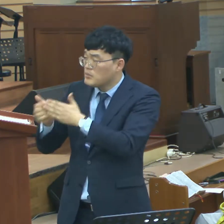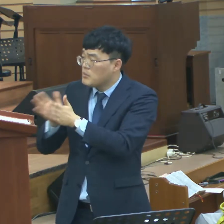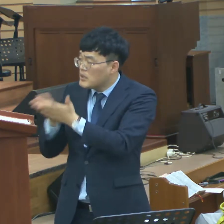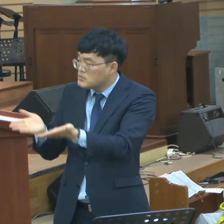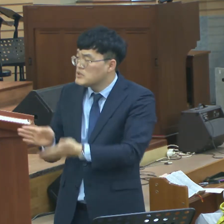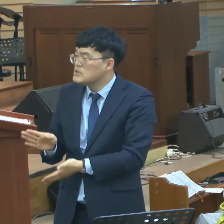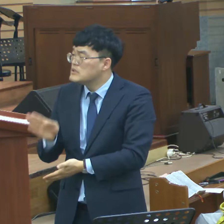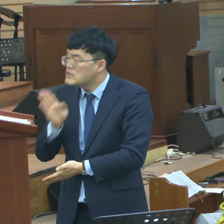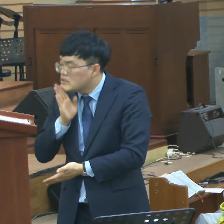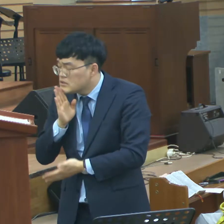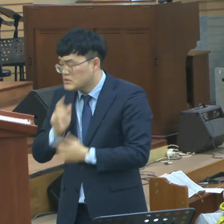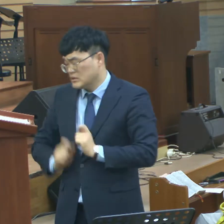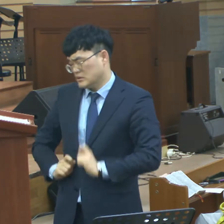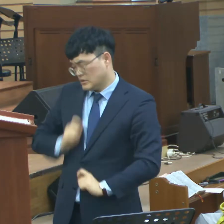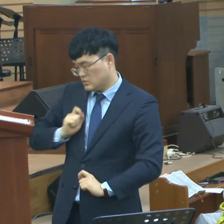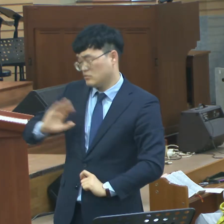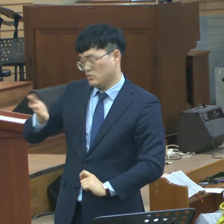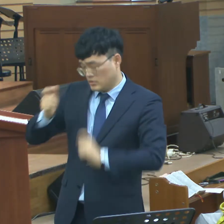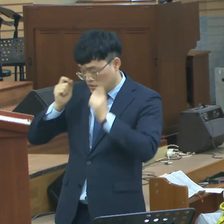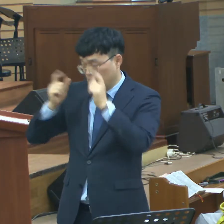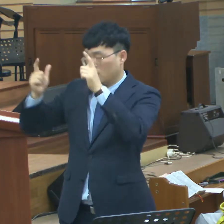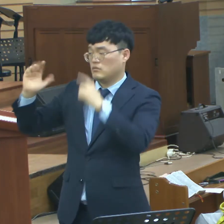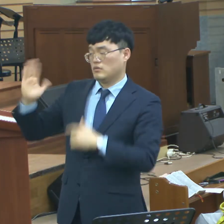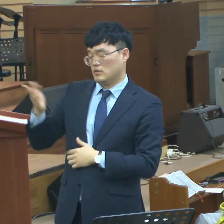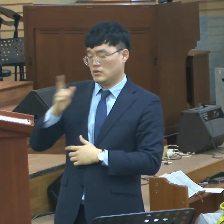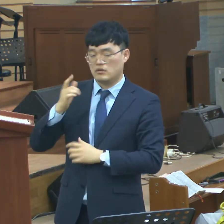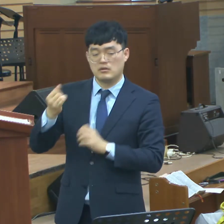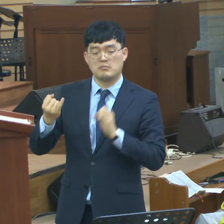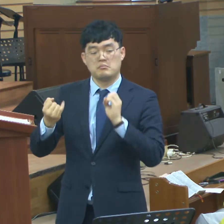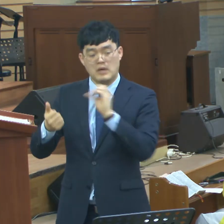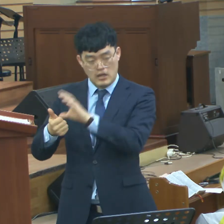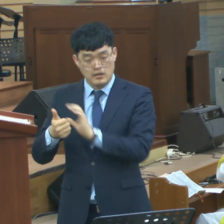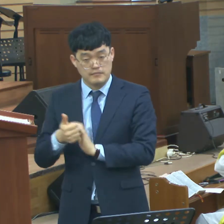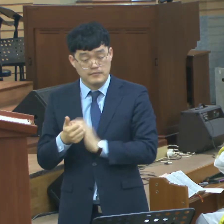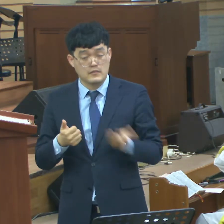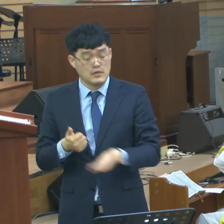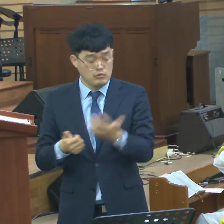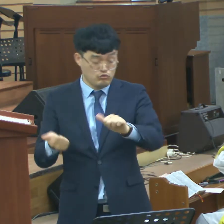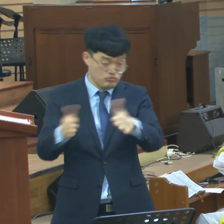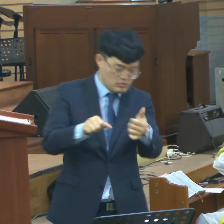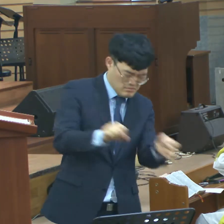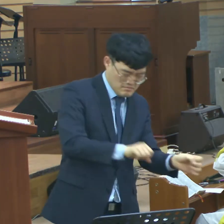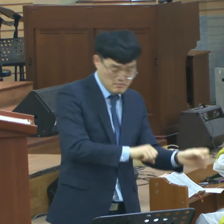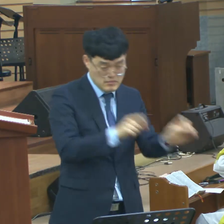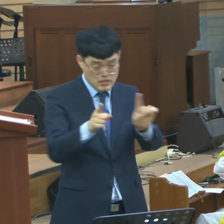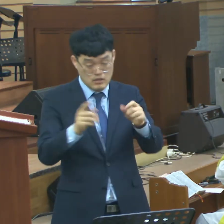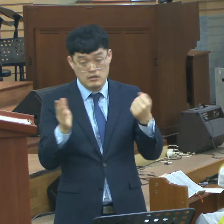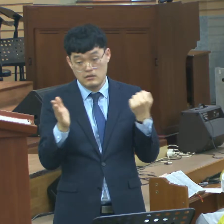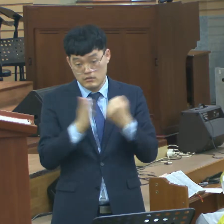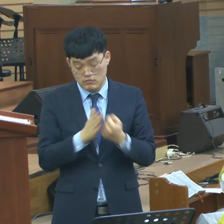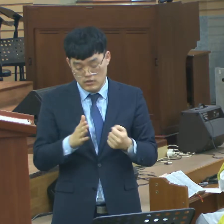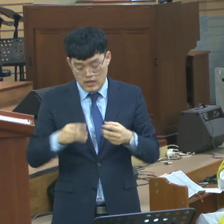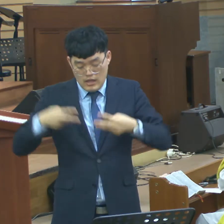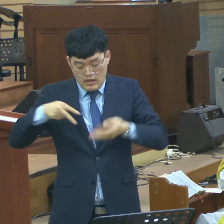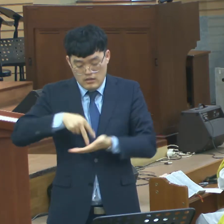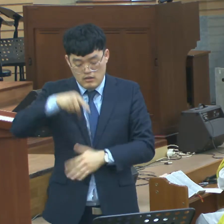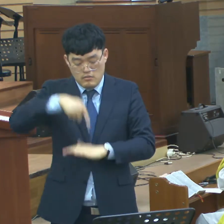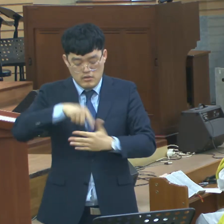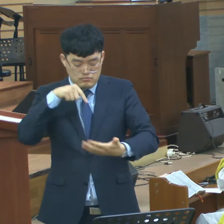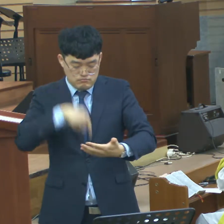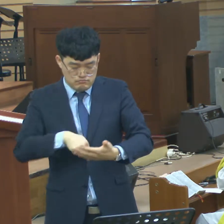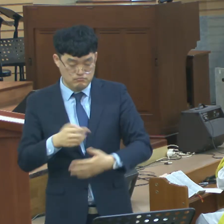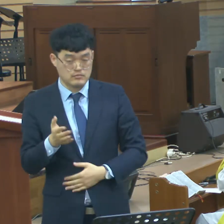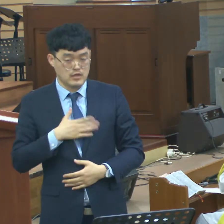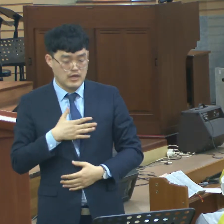진실한 줄 아노라. 여러분 죽은 자가 살아나니까요. 엘리야의 마음에 그러면 내가 이